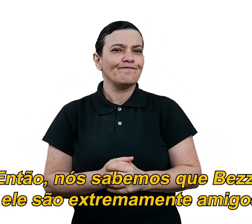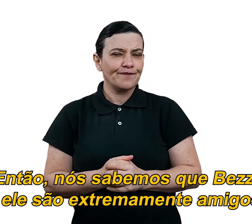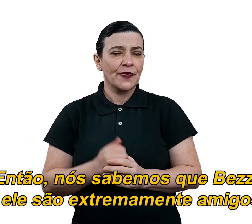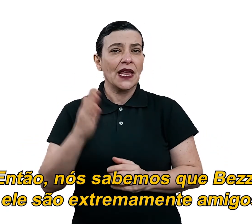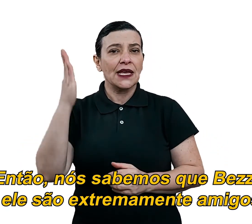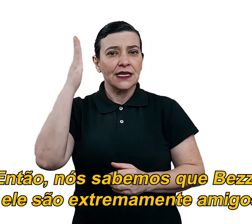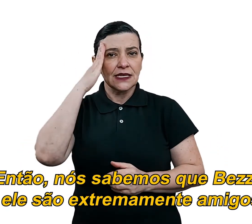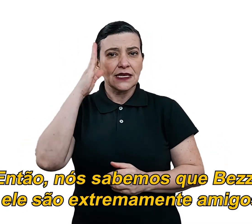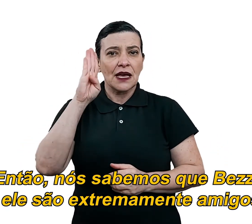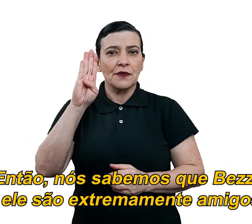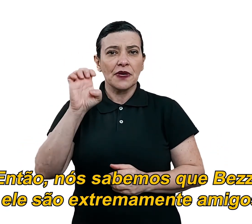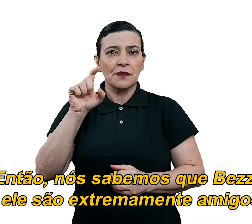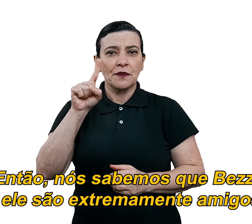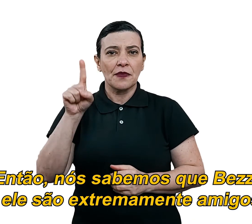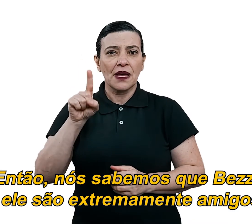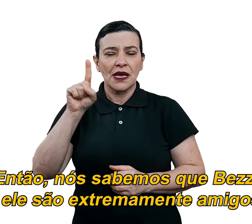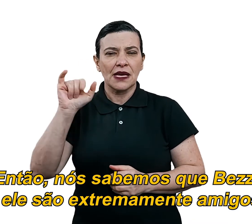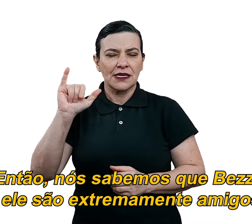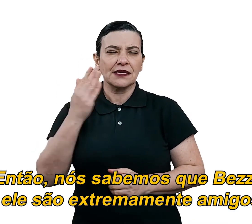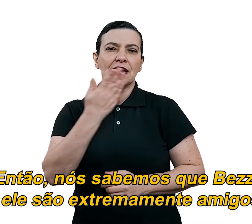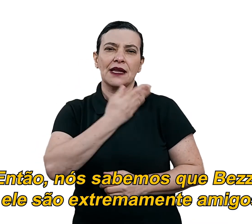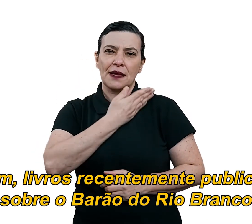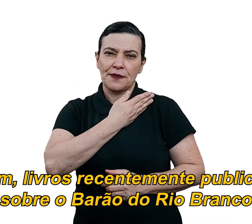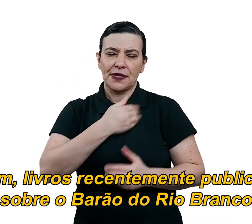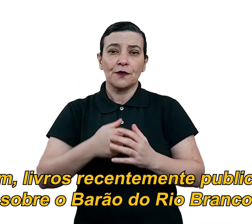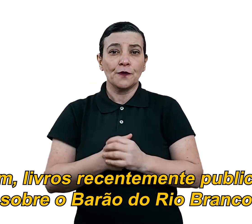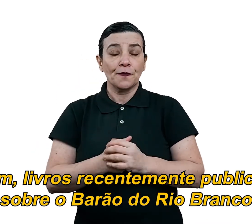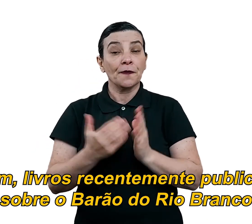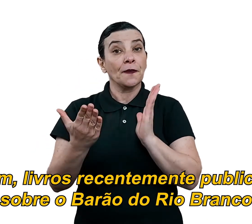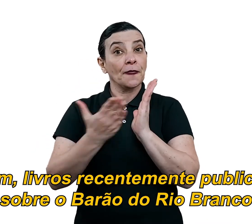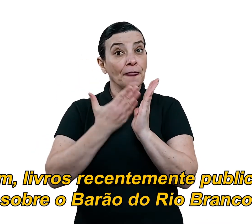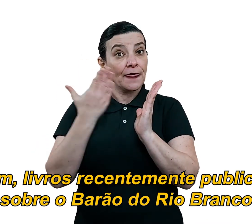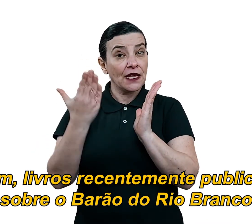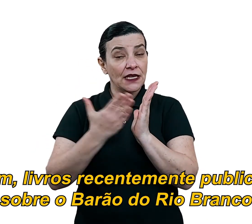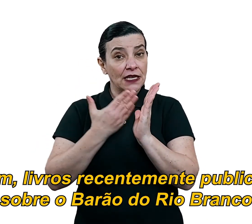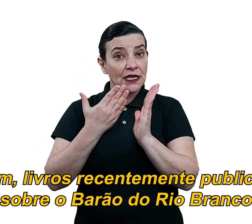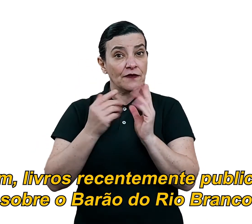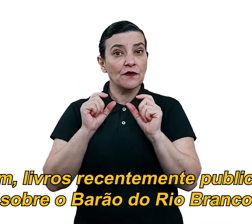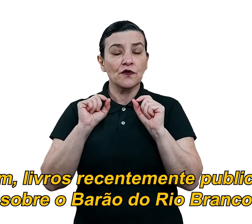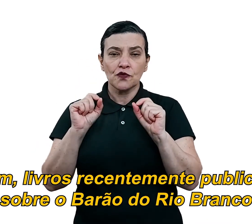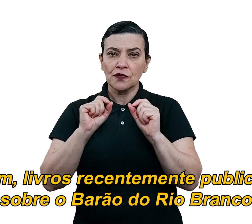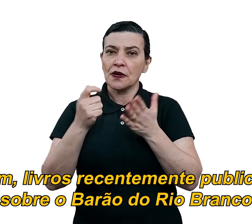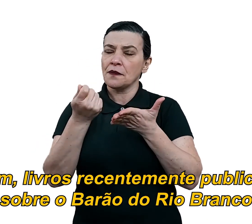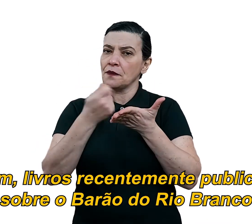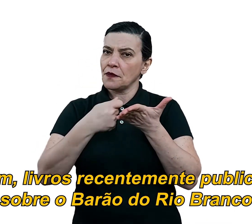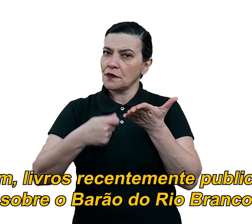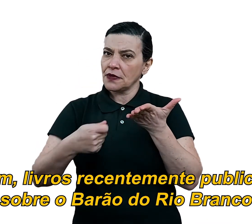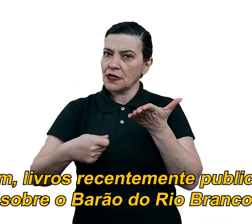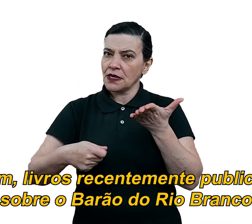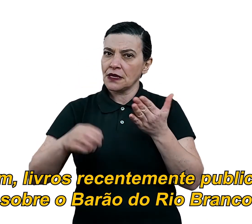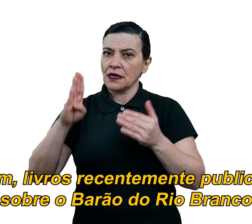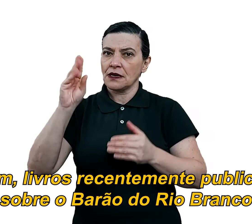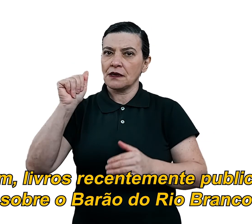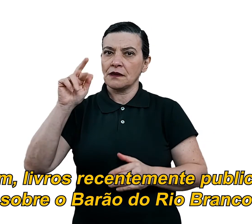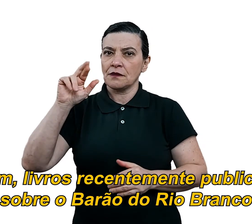Então, nós sabemos que o Bess são extremamente amigos. Porém, livros recentemente publicados sobre o Barão do